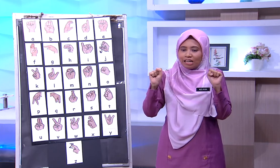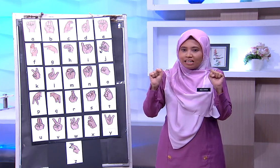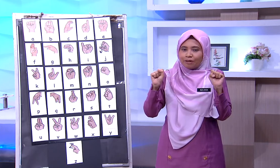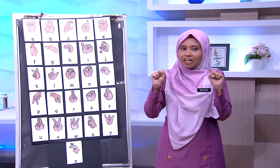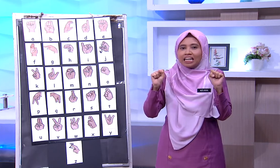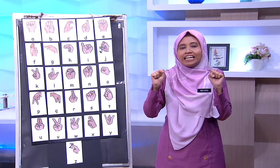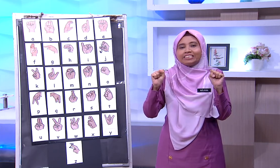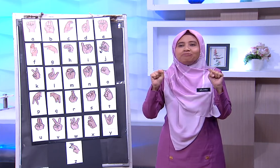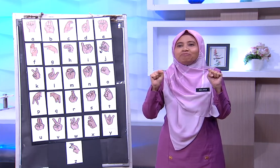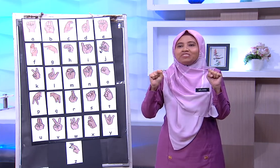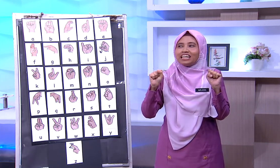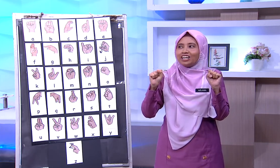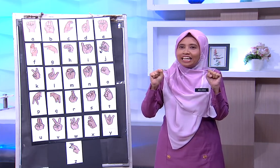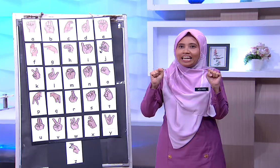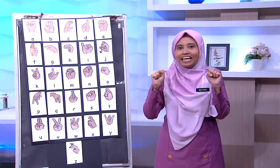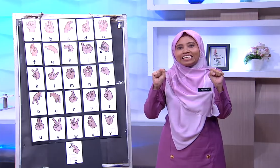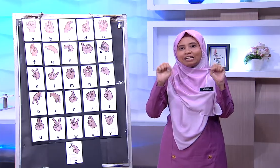Oke genggam tangan ada di